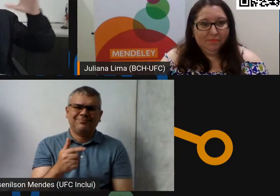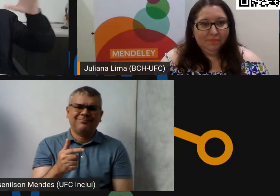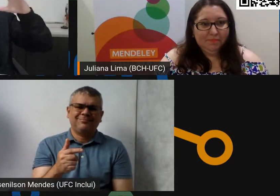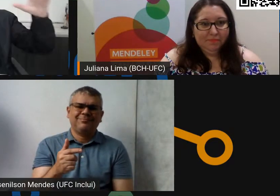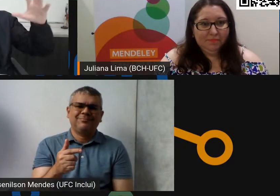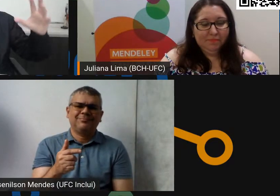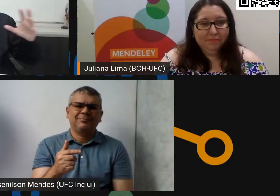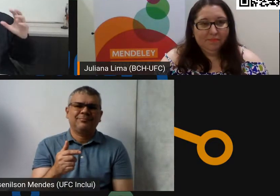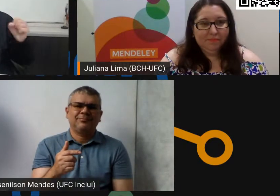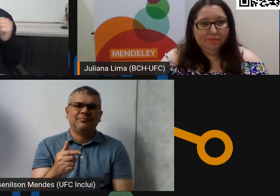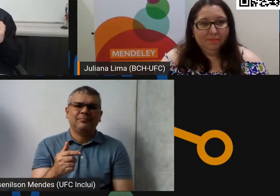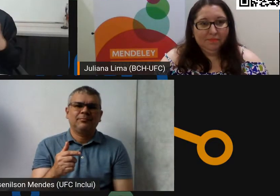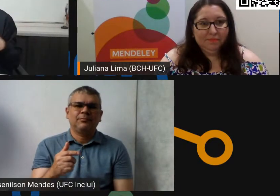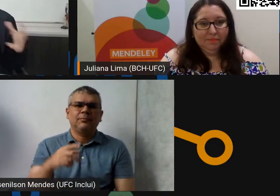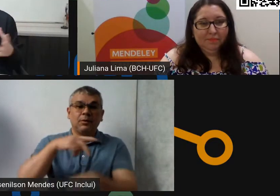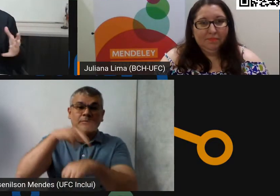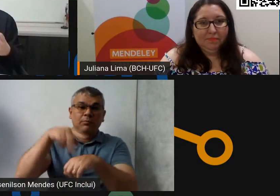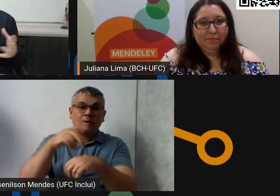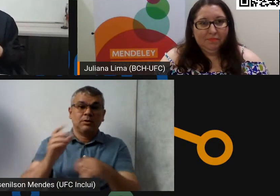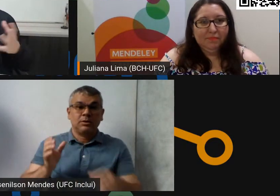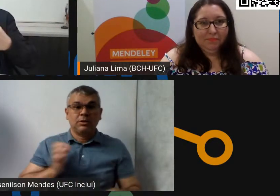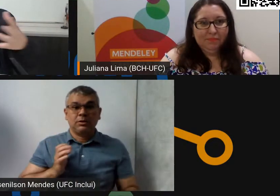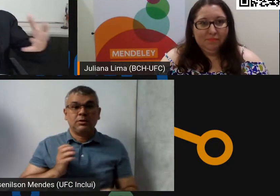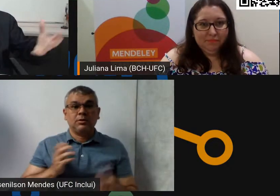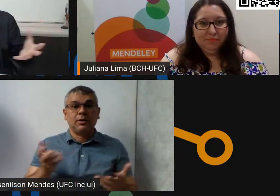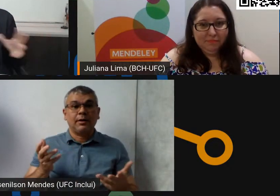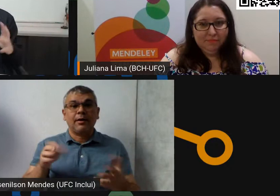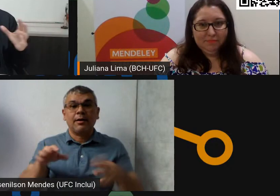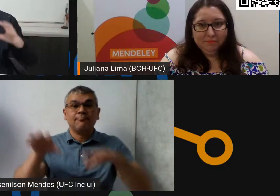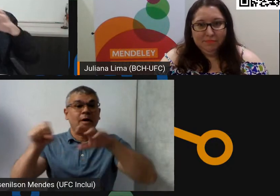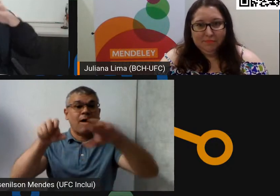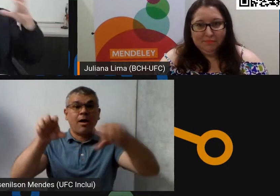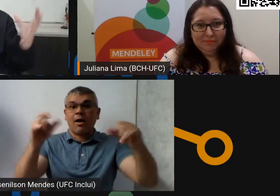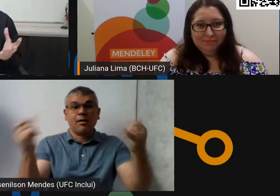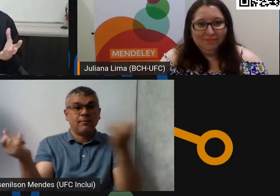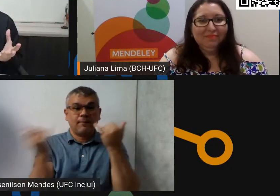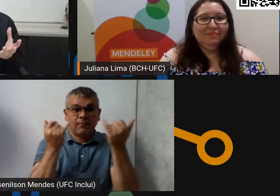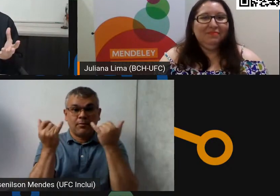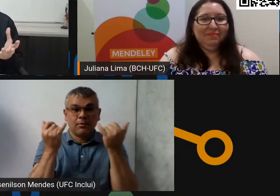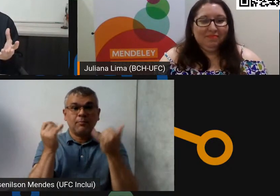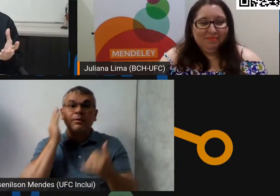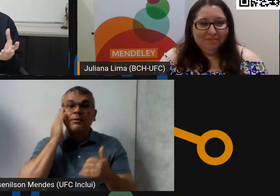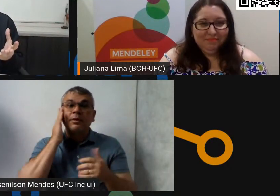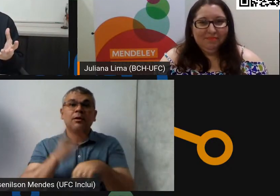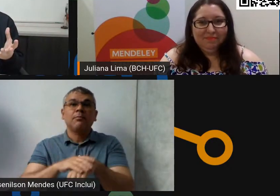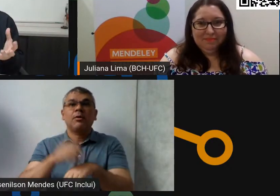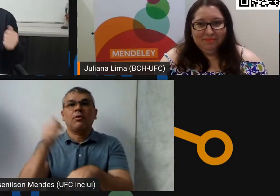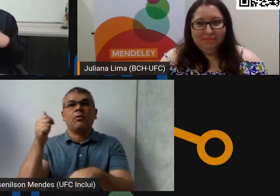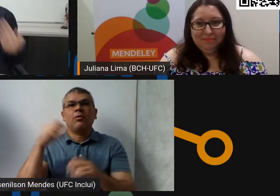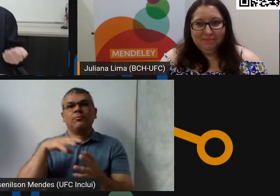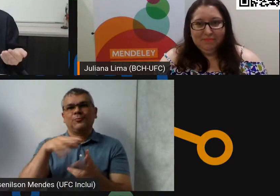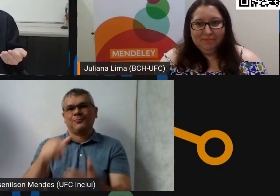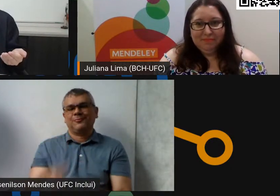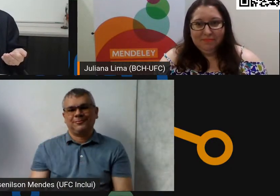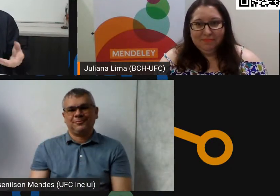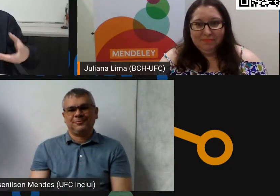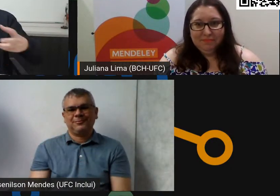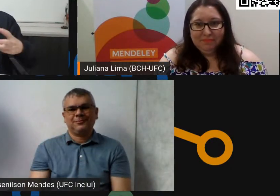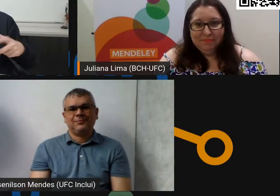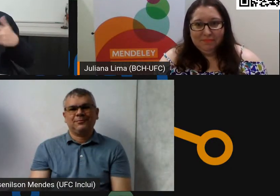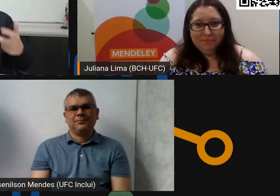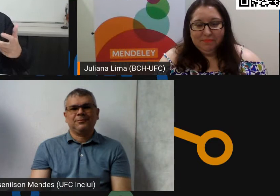revistas, os países ricos, eles querem pegar os dados de todos os países, porque eles querem entender melhor o mundo. porque isso domina o